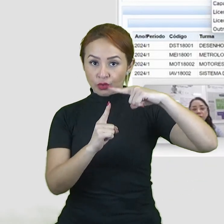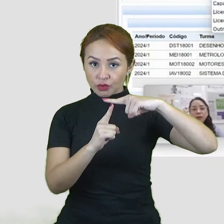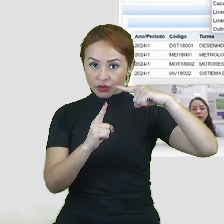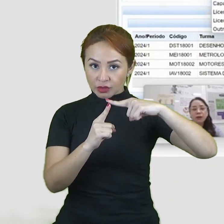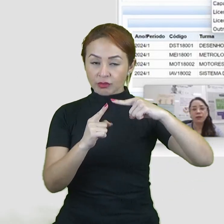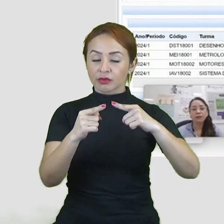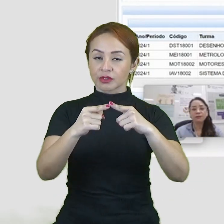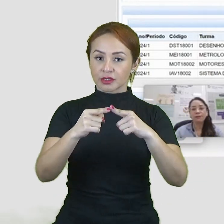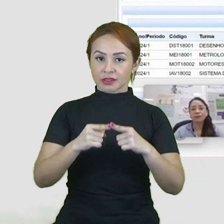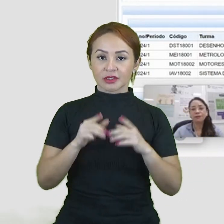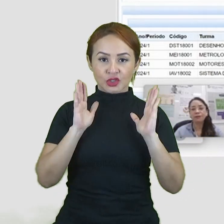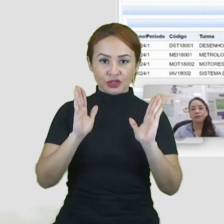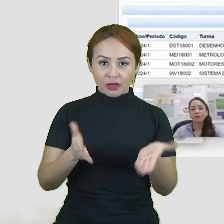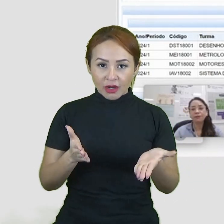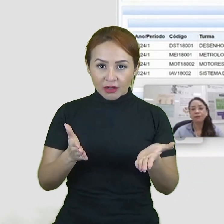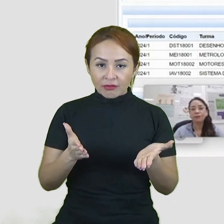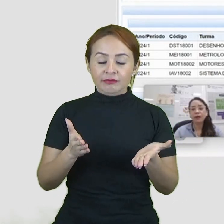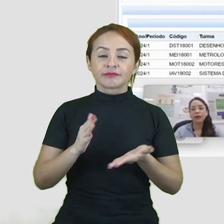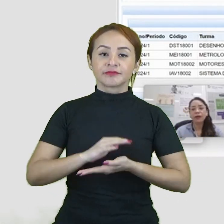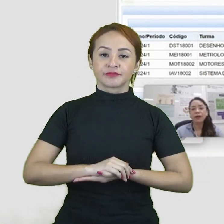de afastamento,